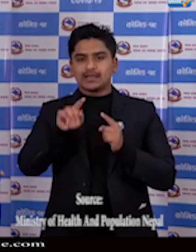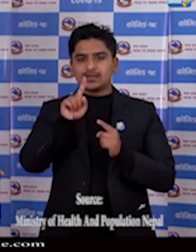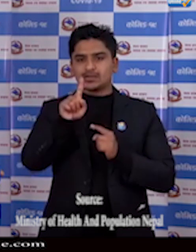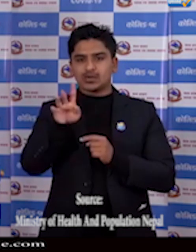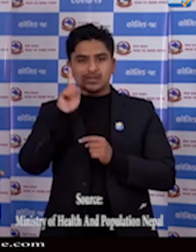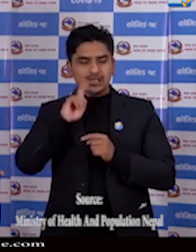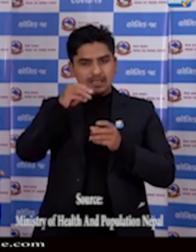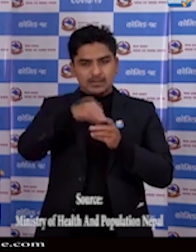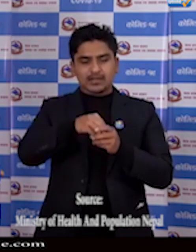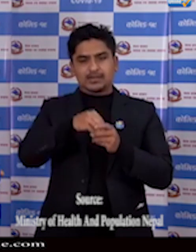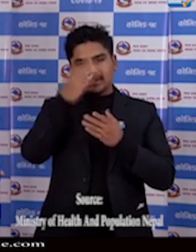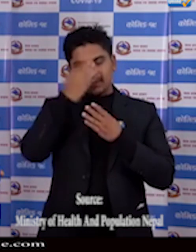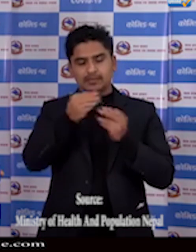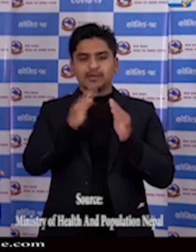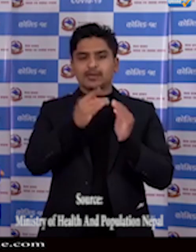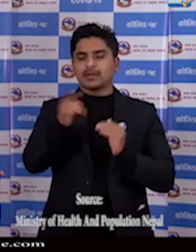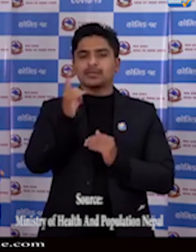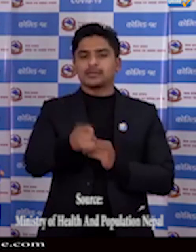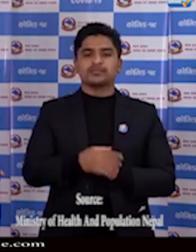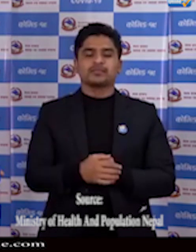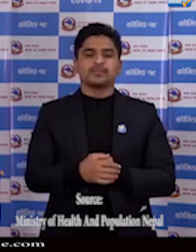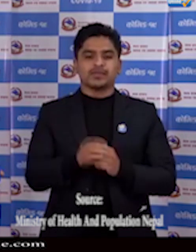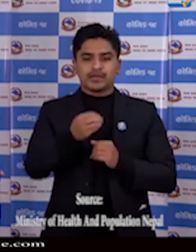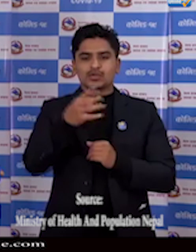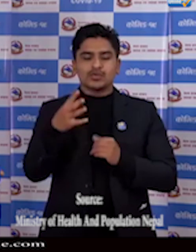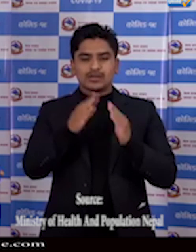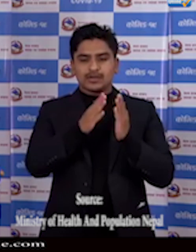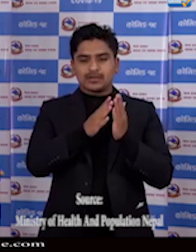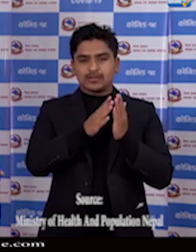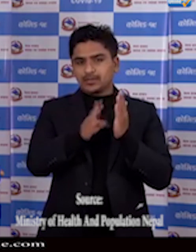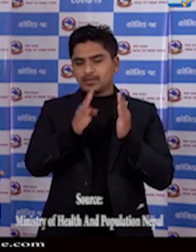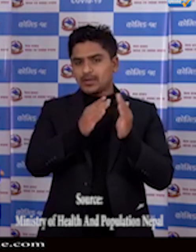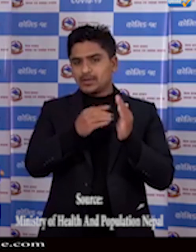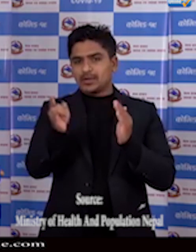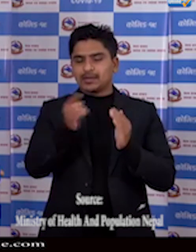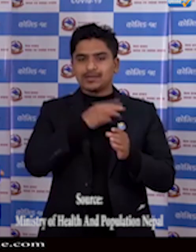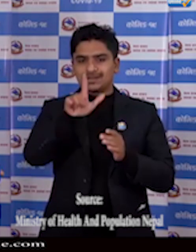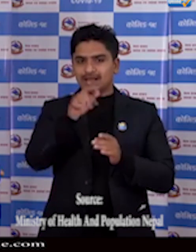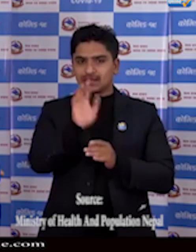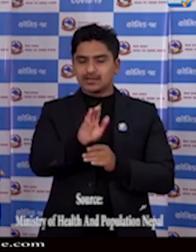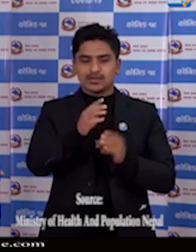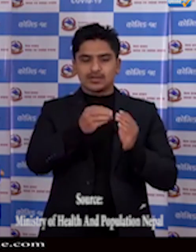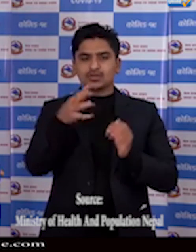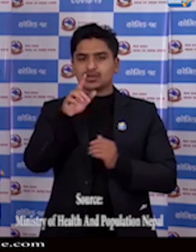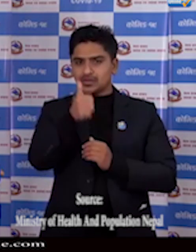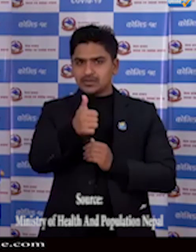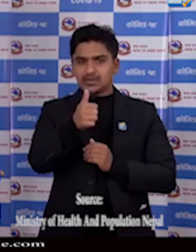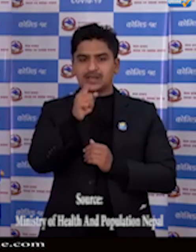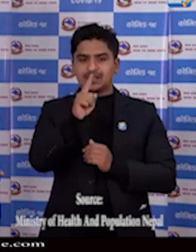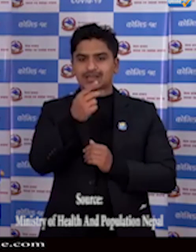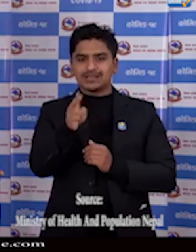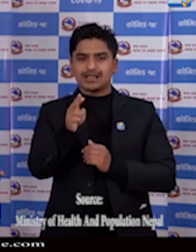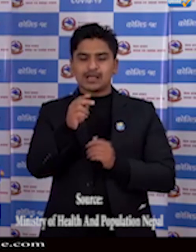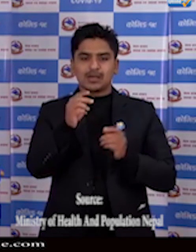11-14 दिनको अवधिमा डिस्चार्ज हुनुभएको हो। त्यसै गरी सुर्खेतबाट डिस्चार्ज हुने व्यक्तिको सङ्ख्या 7 छ। सुर्खेतका 6 र